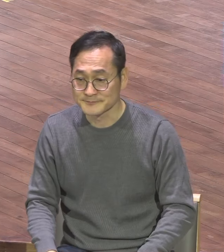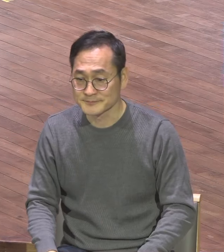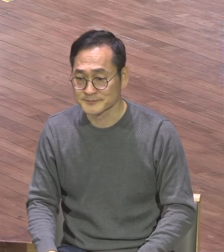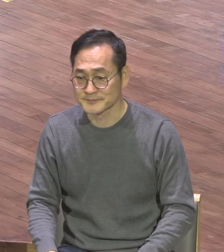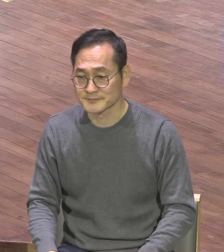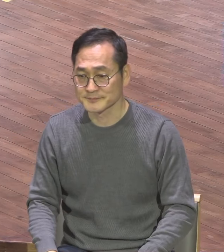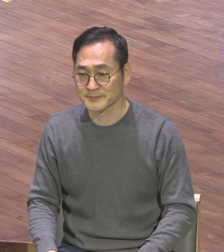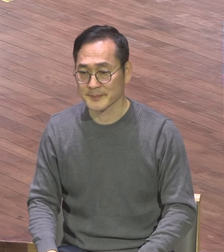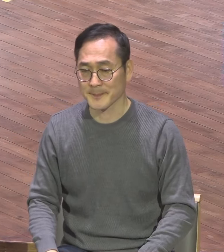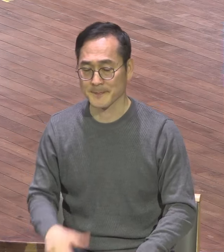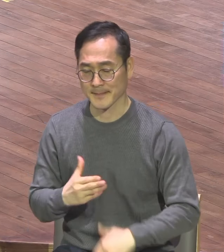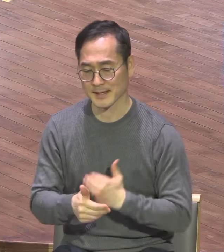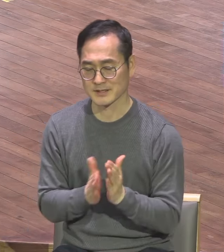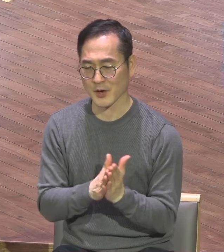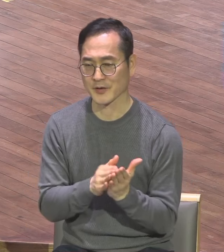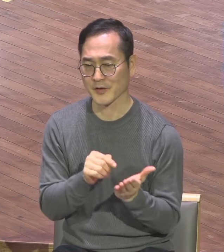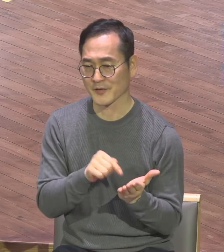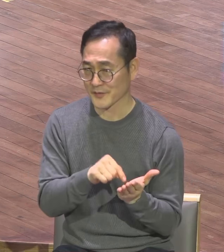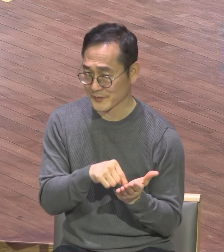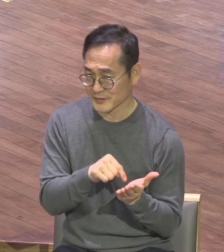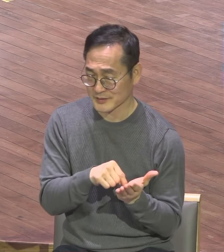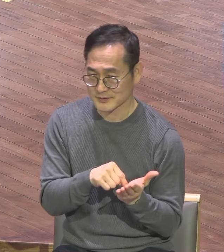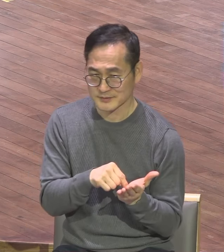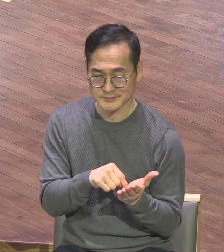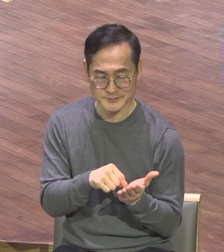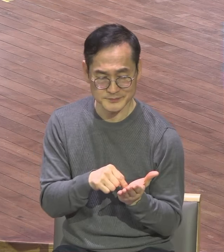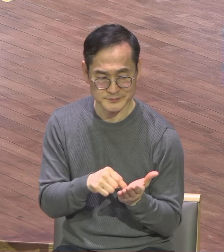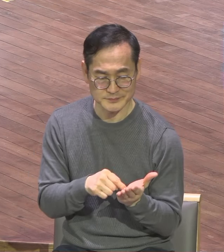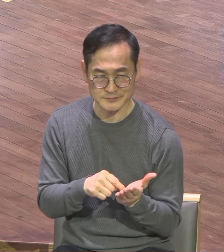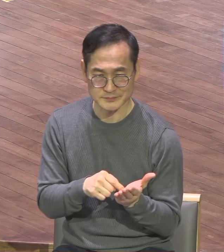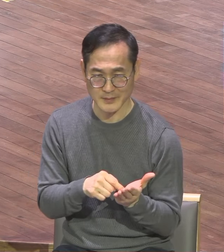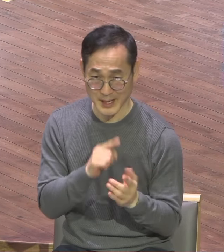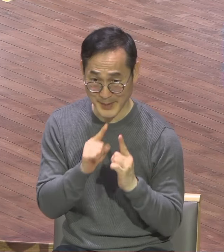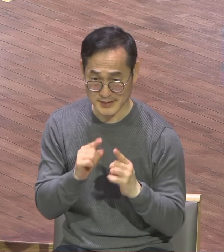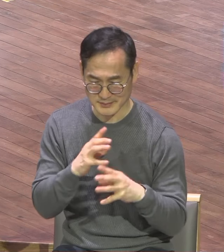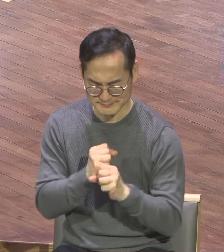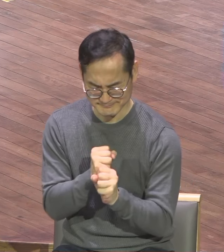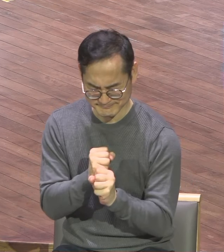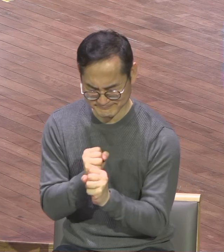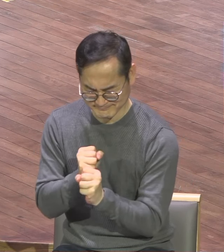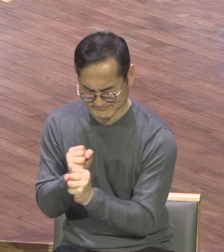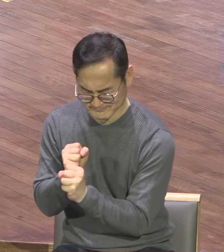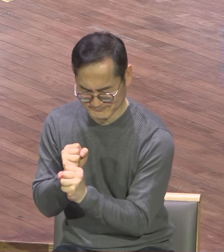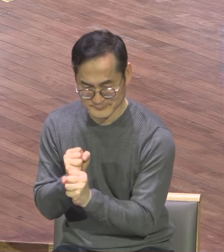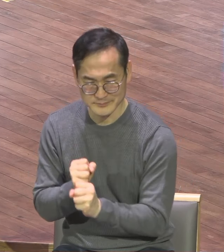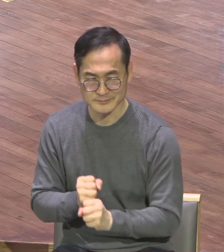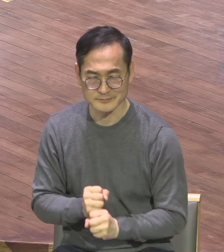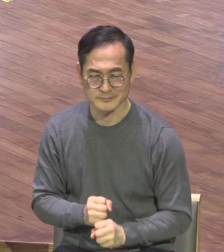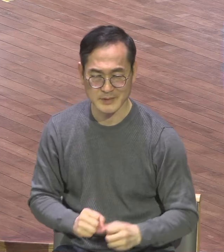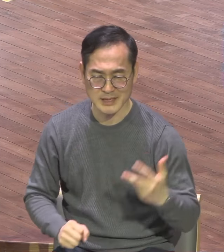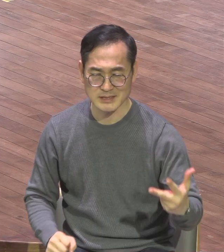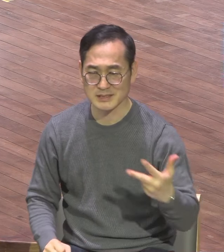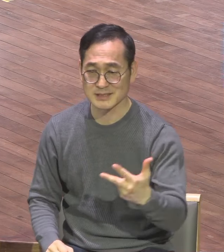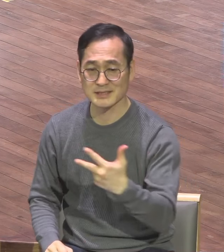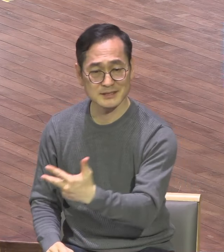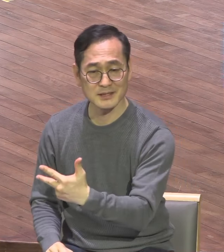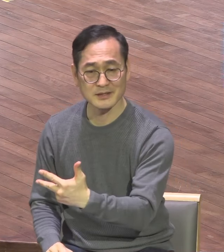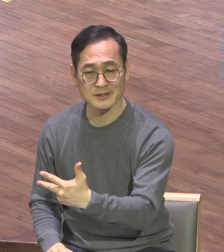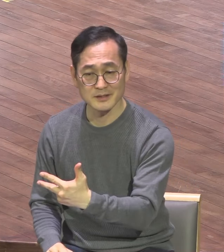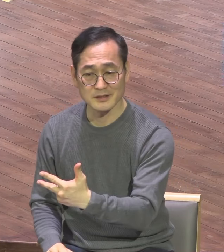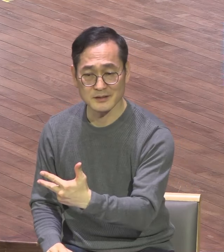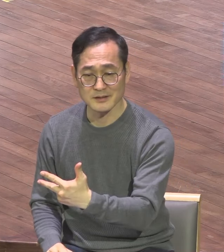말하면 성경이 말하는 모든 것을 주어진 메시지가 딱 농축된 것이 777이에요.